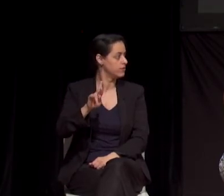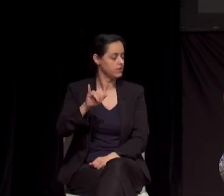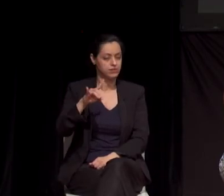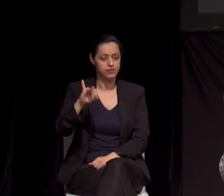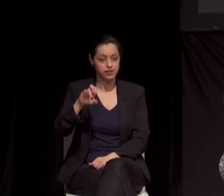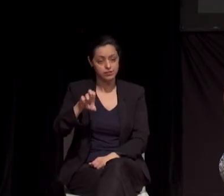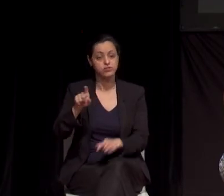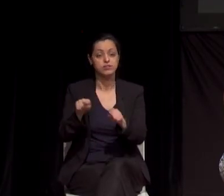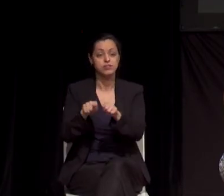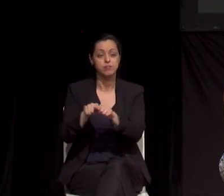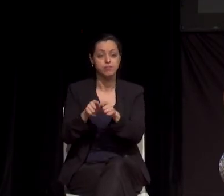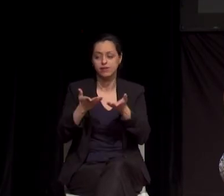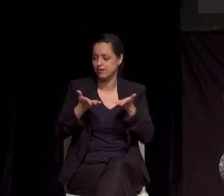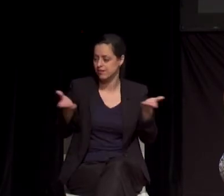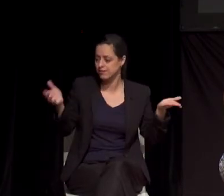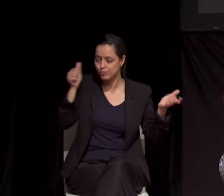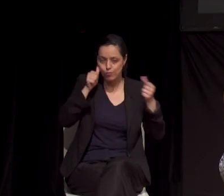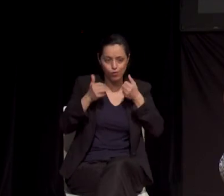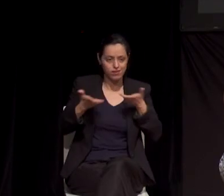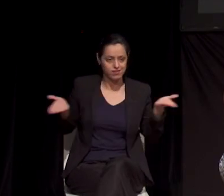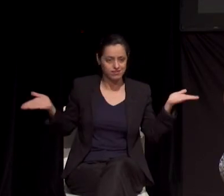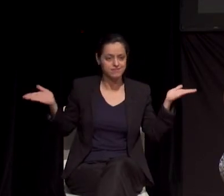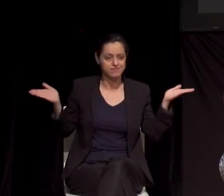As pessoas que estão aqui.